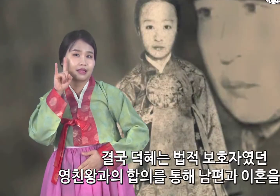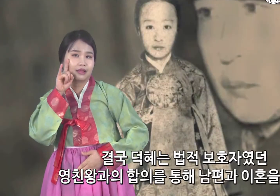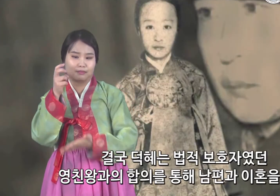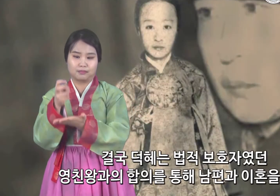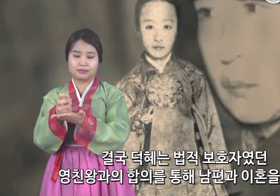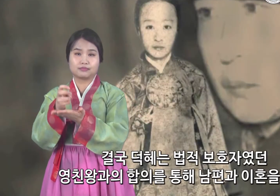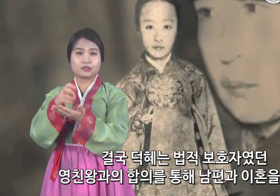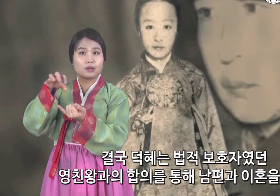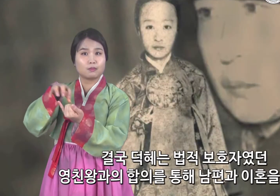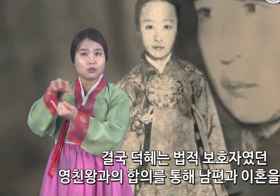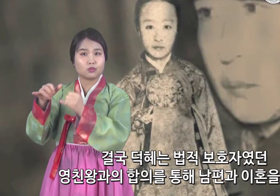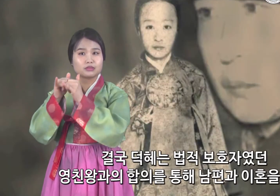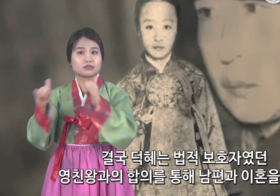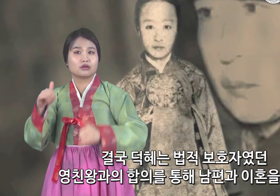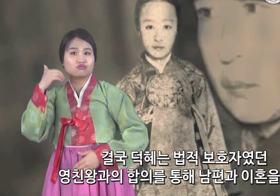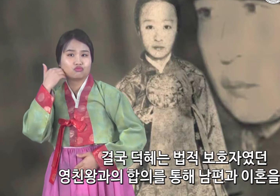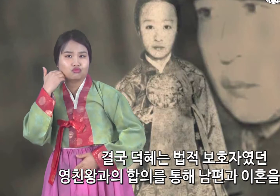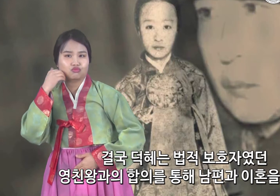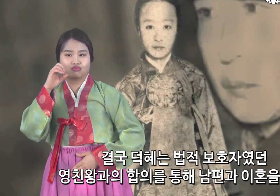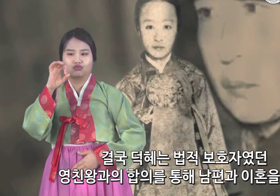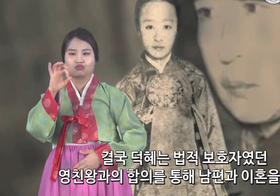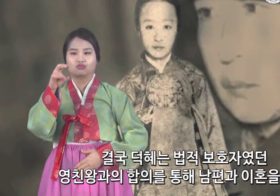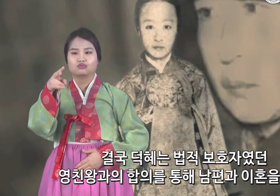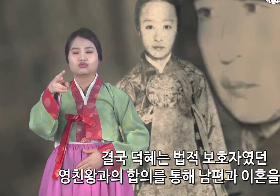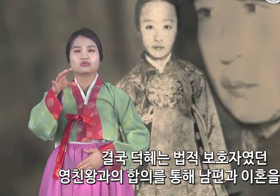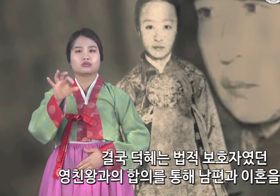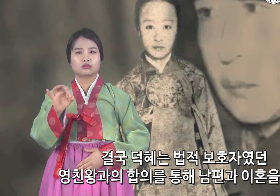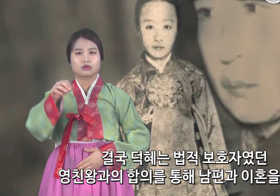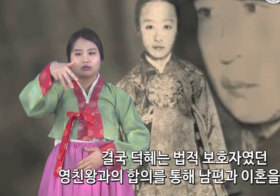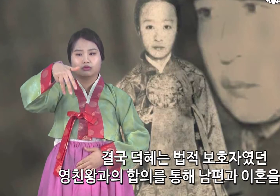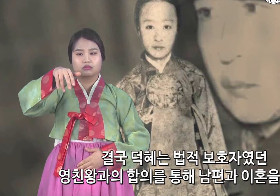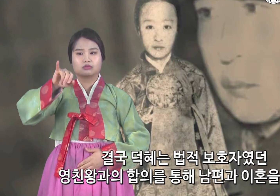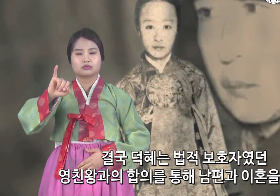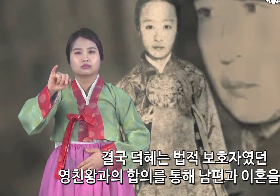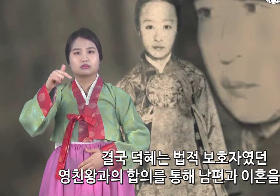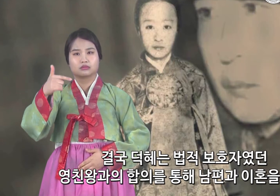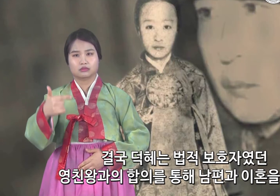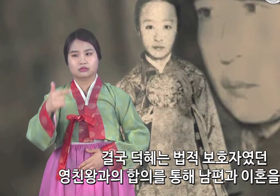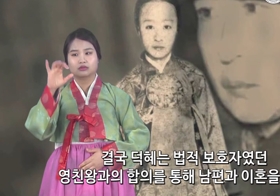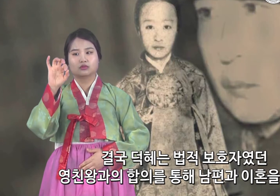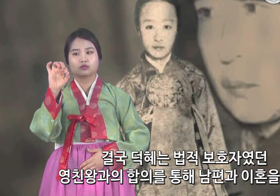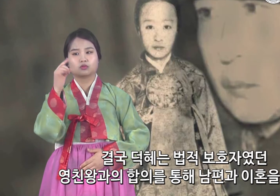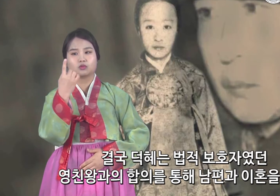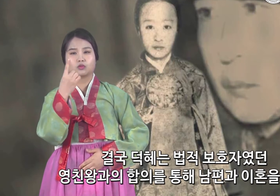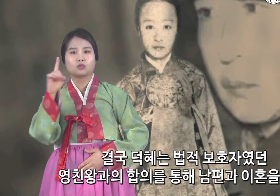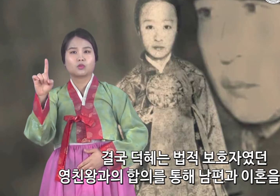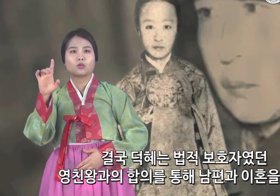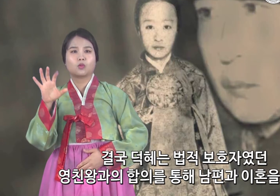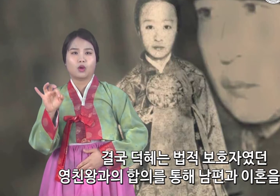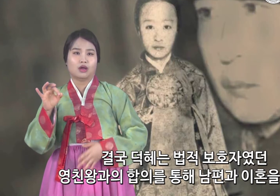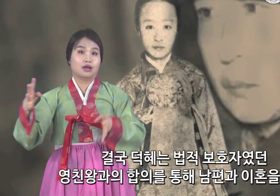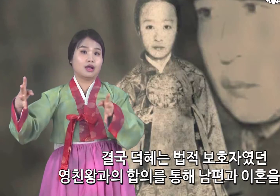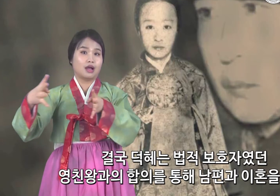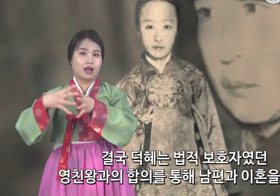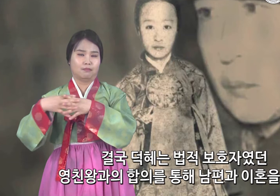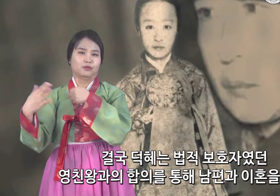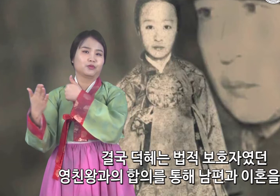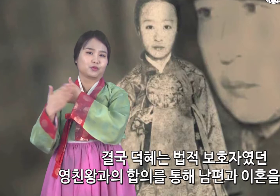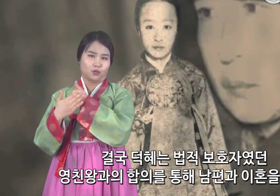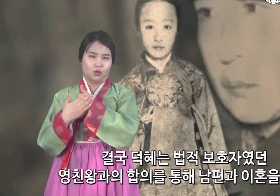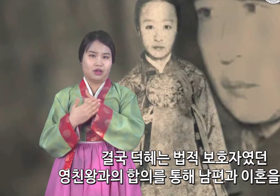결국 덕혜는 법적 보호자였던 영친왕과의 합의를 통해 남편과 이혼을 했다.